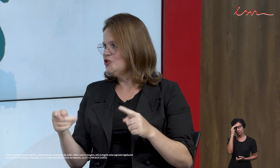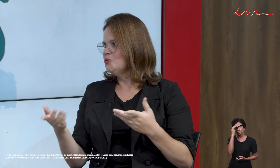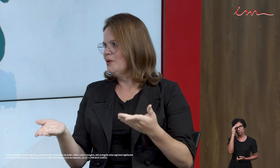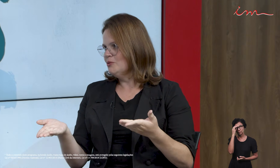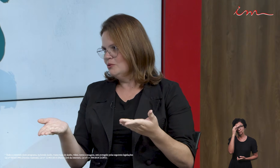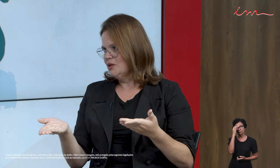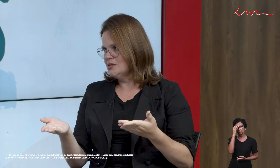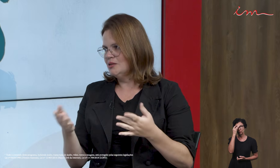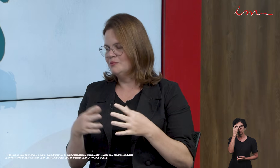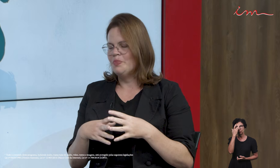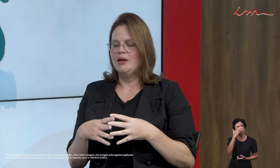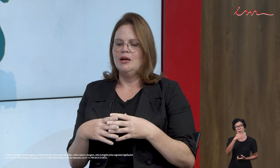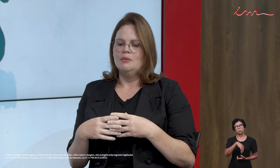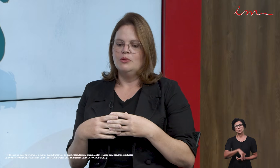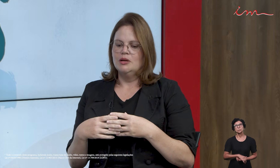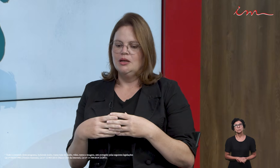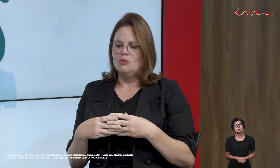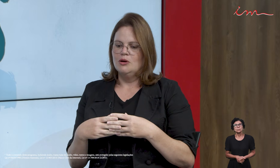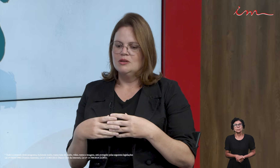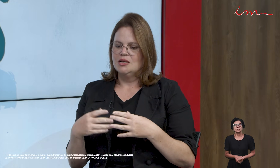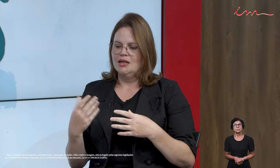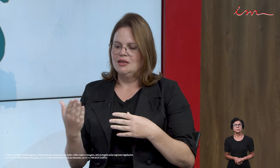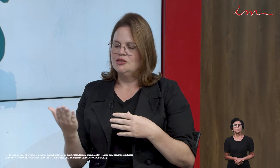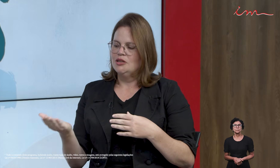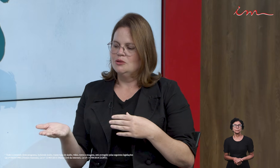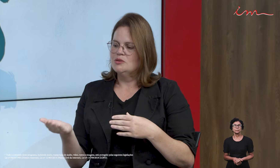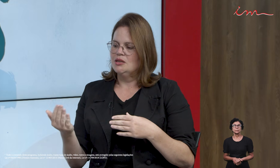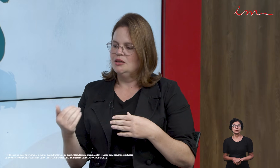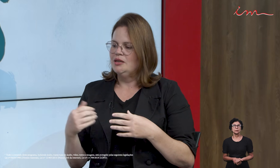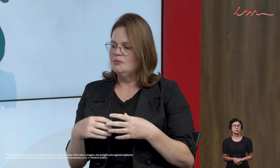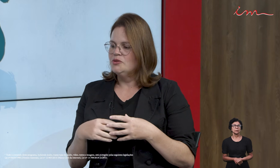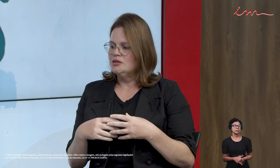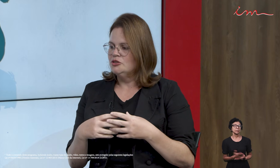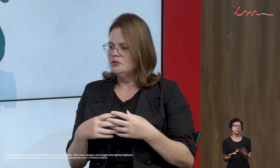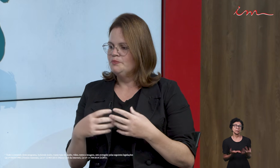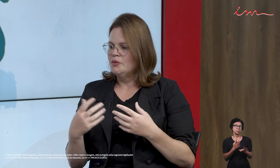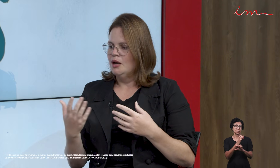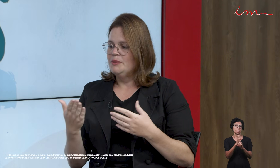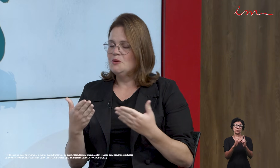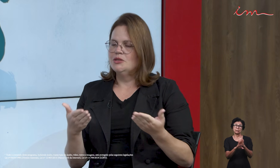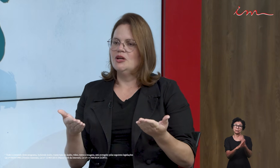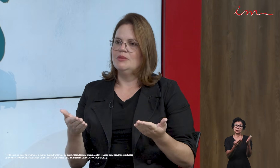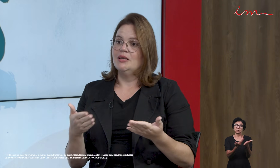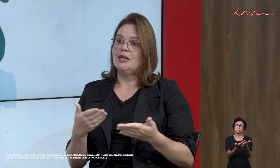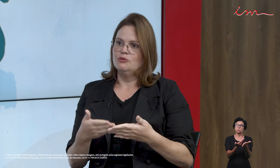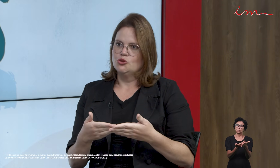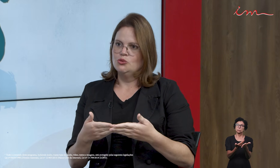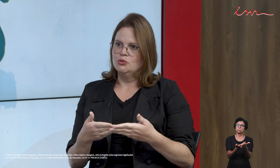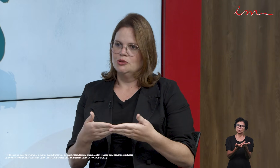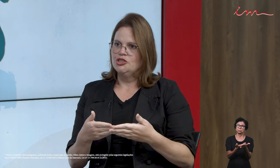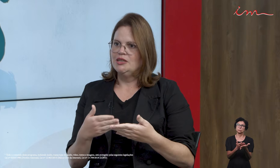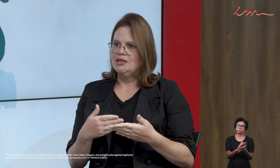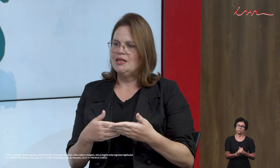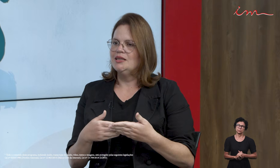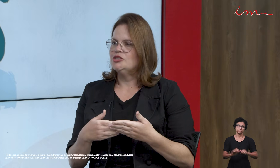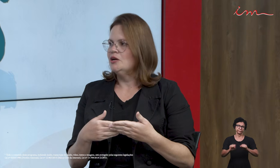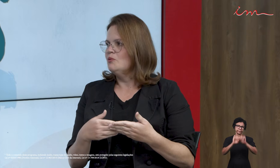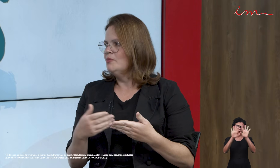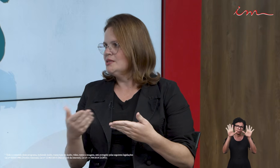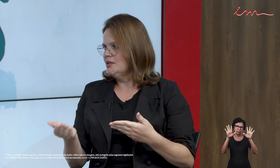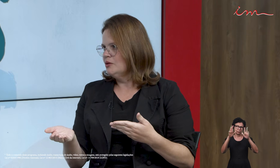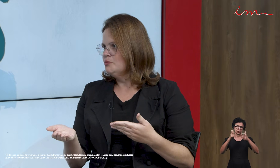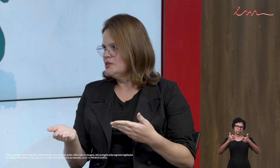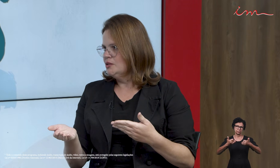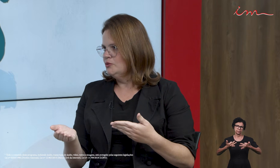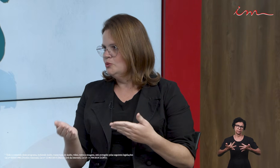mesmo sentido para o coração? Porque uma coisa que a Natália já trouxe aqui, que é muito sentido, principalmente a EBD, que é um estudo, a gente tem que tentar deixar